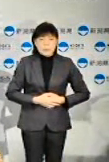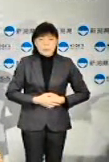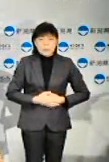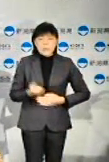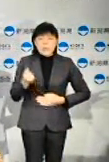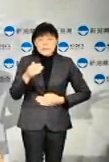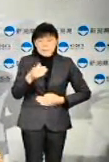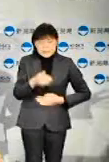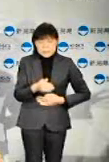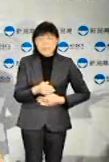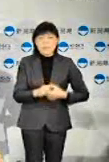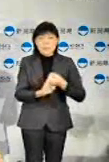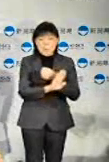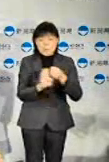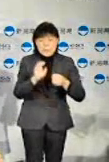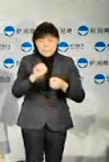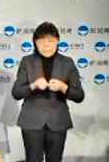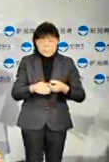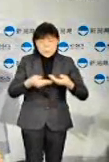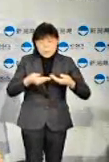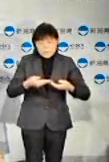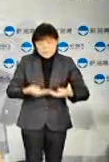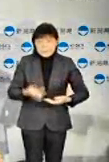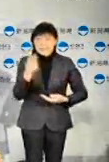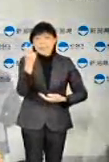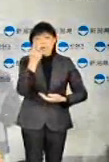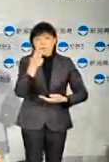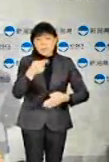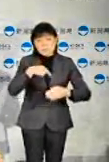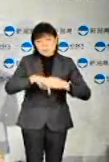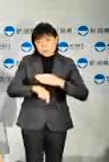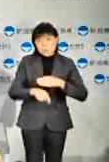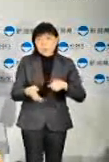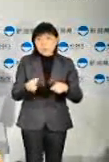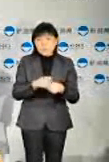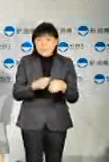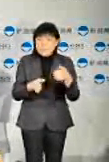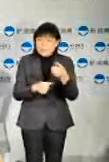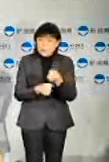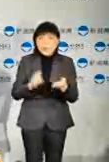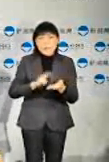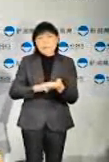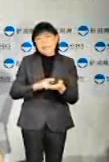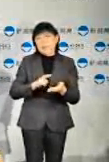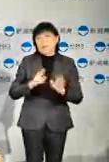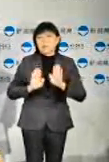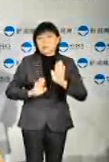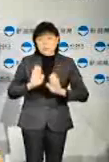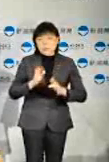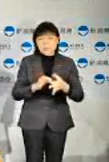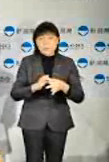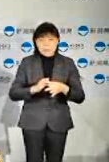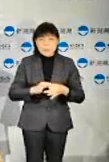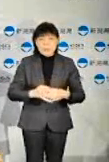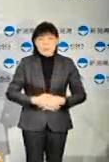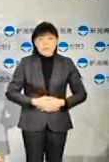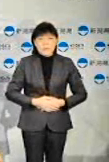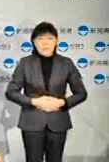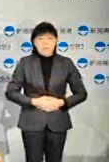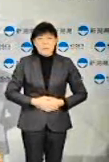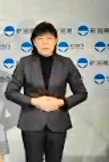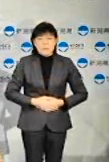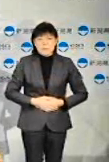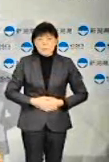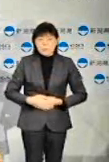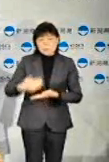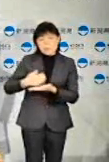柏崎刈羽原発の安全性の確認作業という中で日程は組まれてますので、その中でお話を